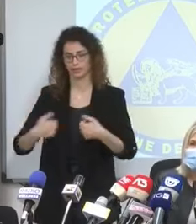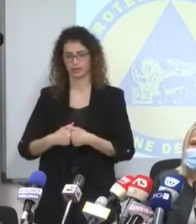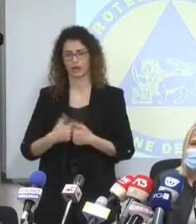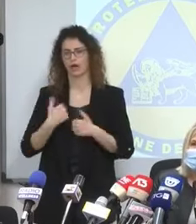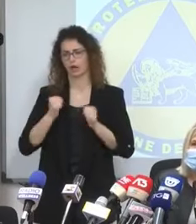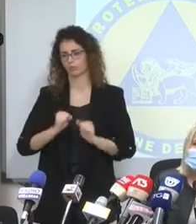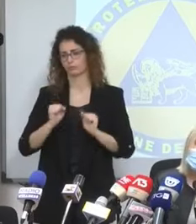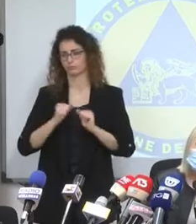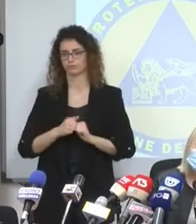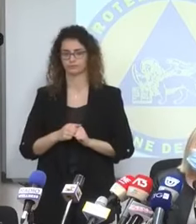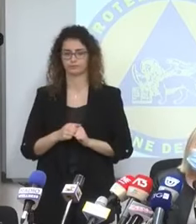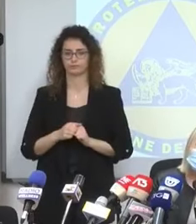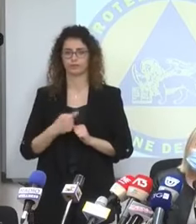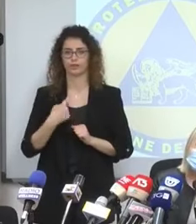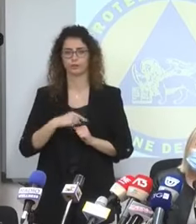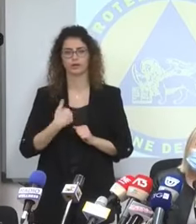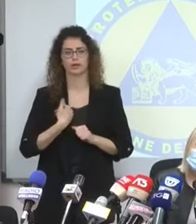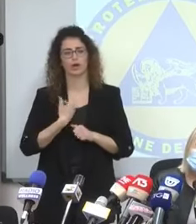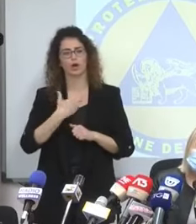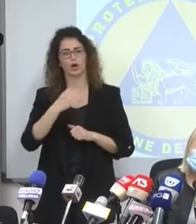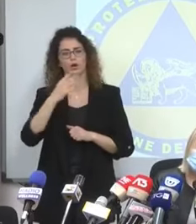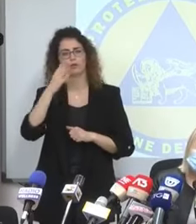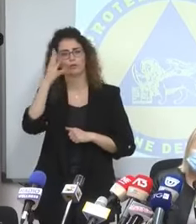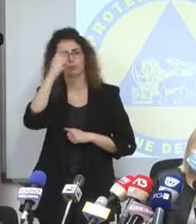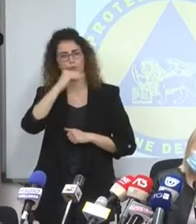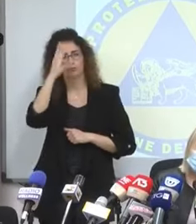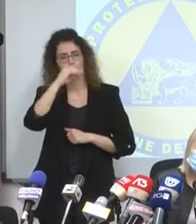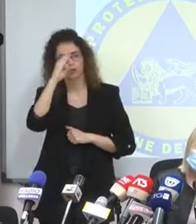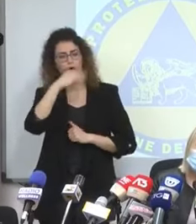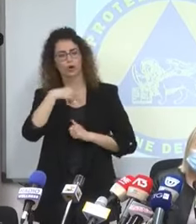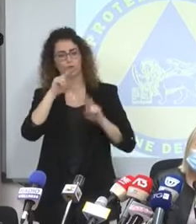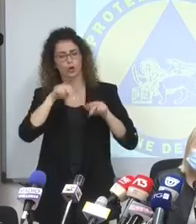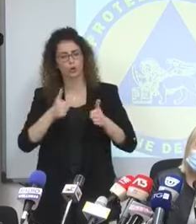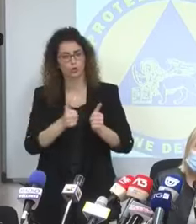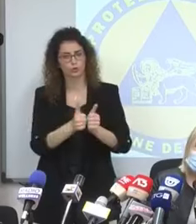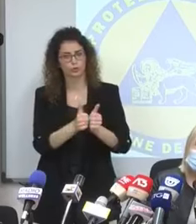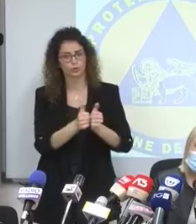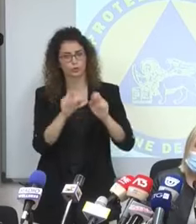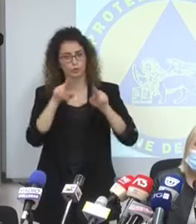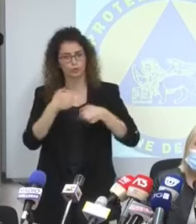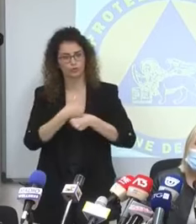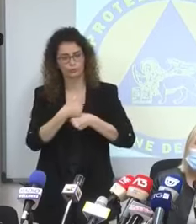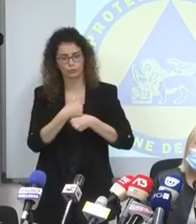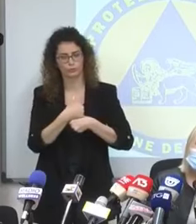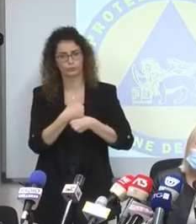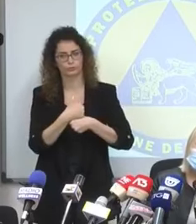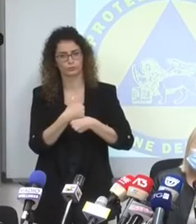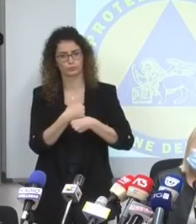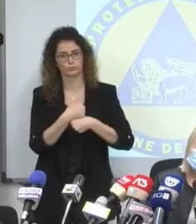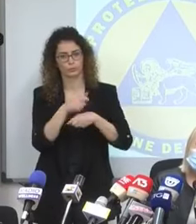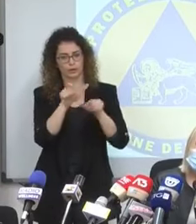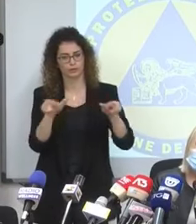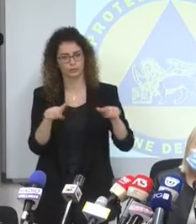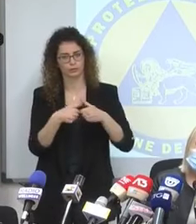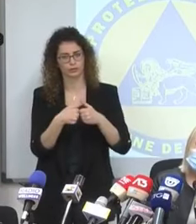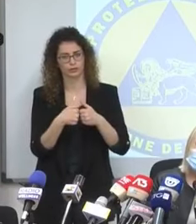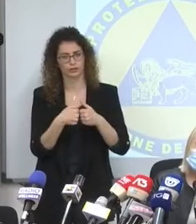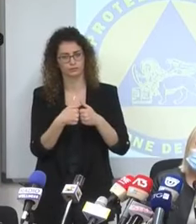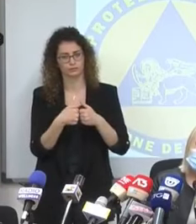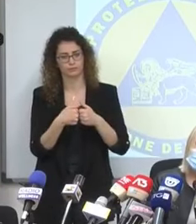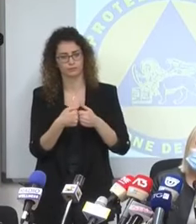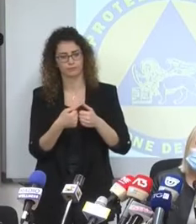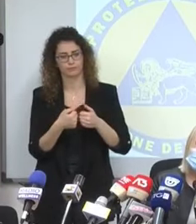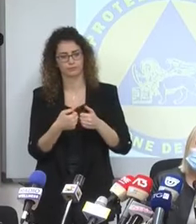loro disponibilità. Ecco, la formazione o il tutoraggio, come vogliamo chiamarlo, dei farmacisti è stata